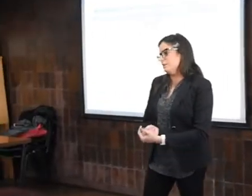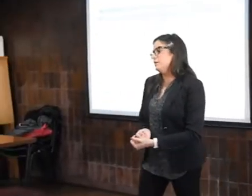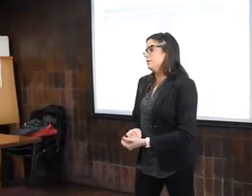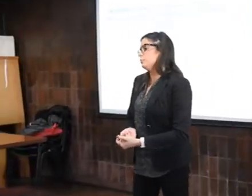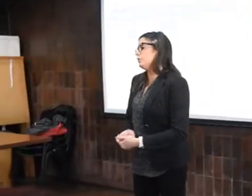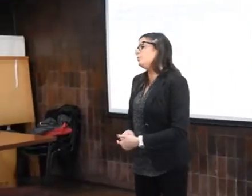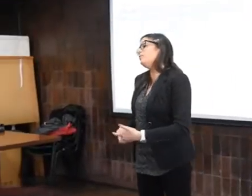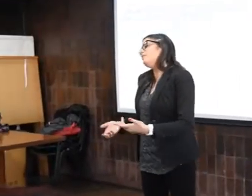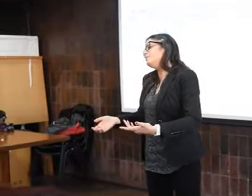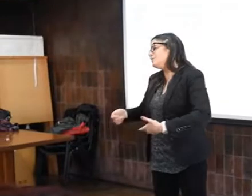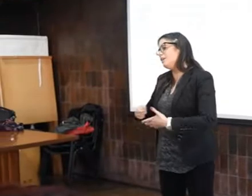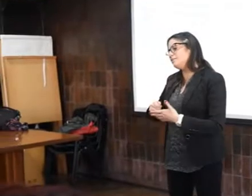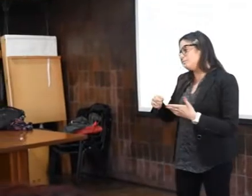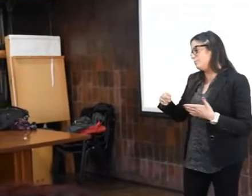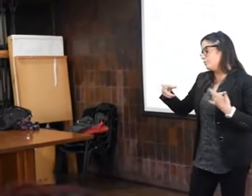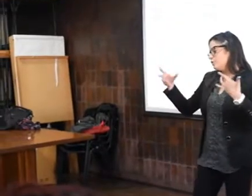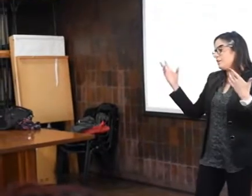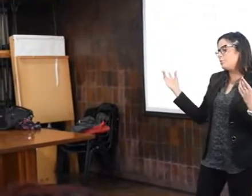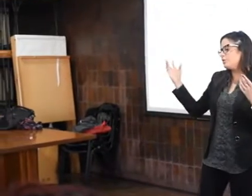pero